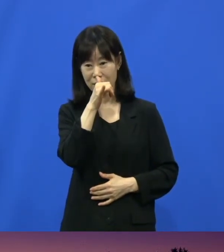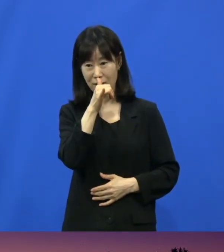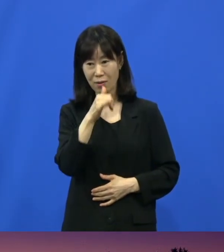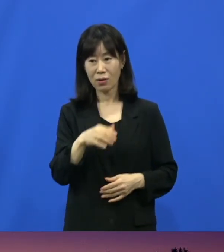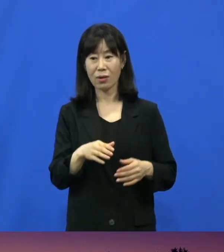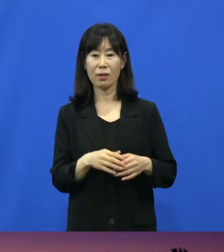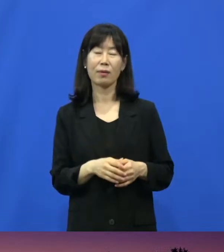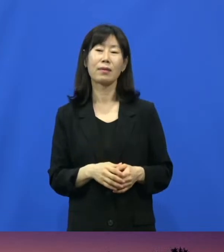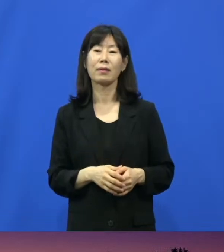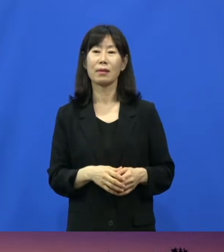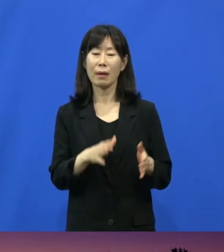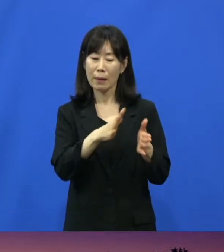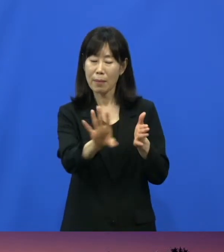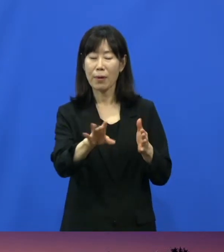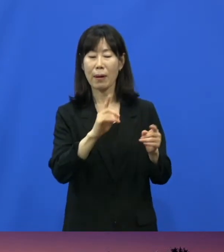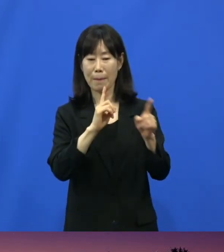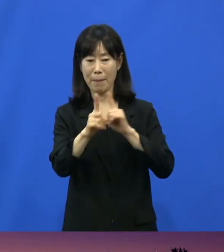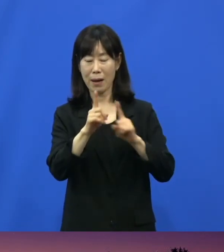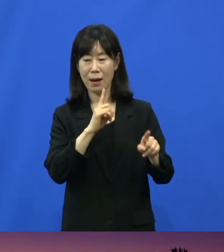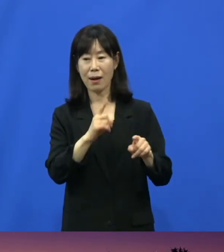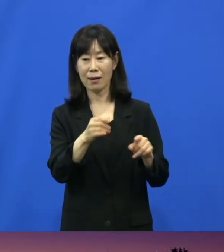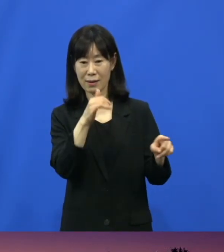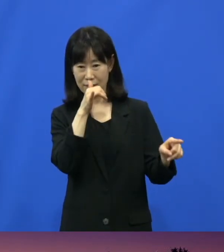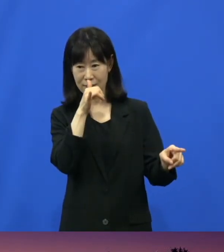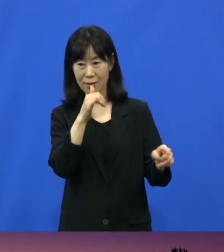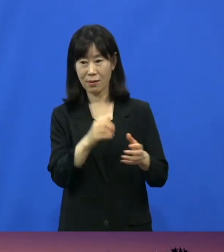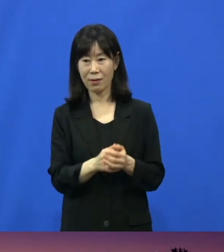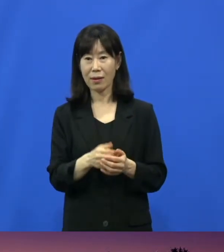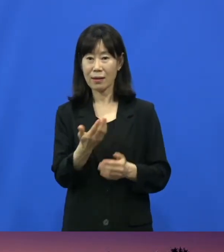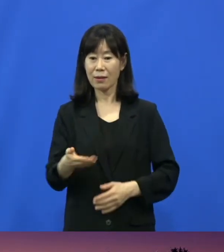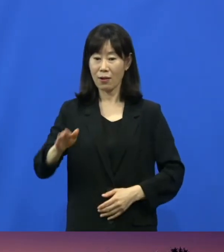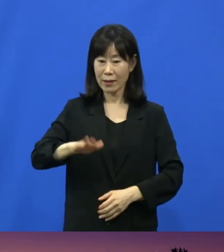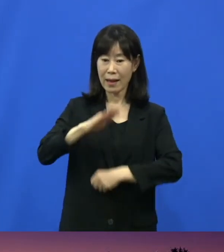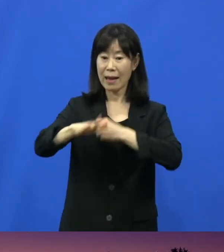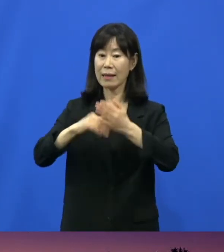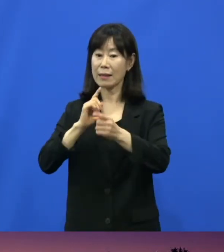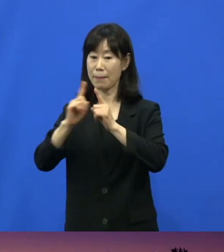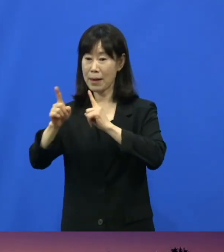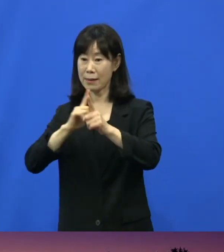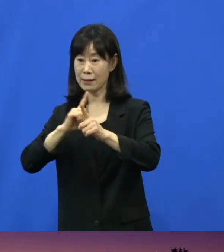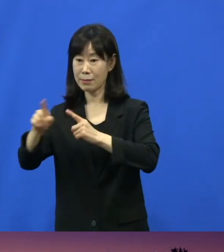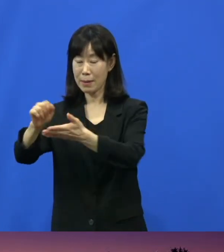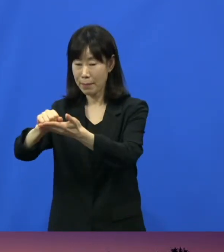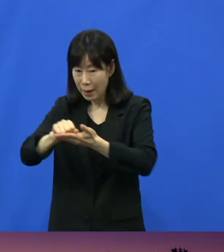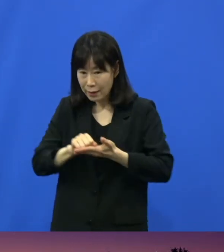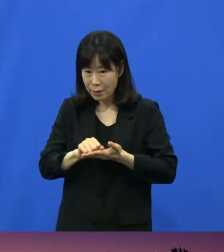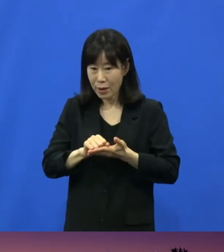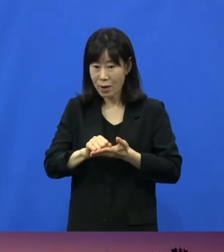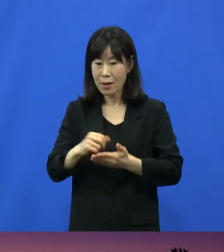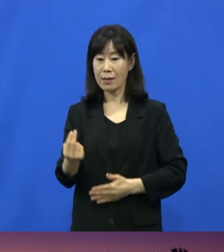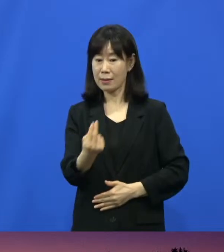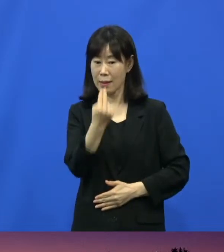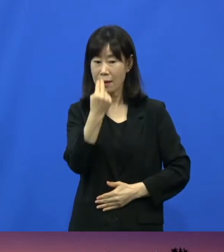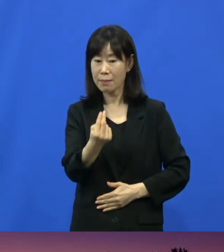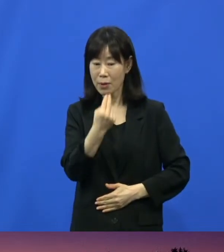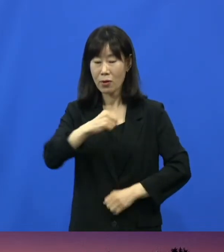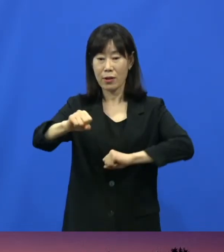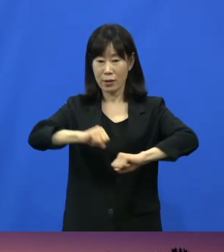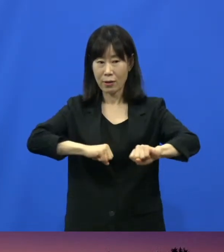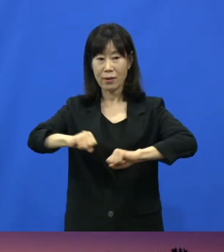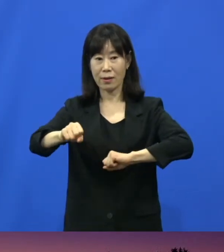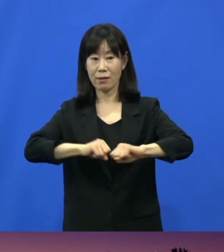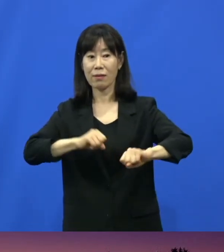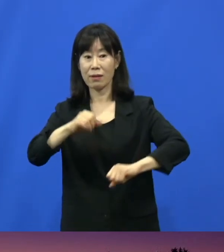말들. 그러나 여러분 하나님의 말씀이 우리의 영혼에 들어오면 생명의 작동이 일어난다는